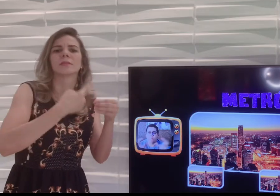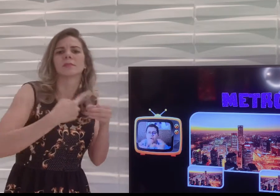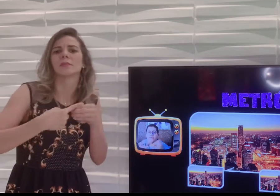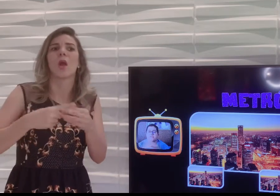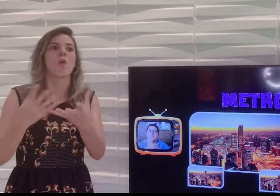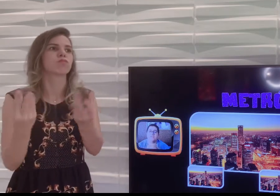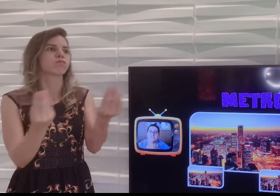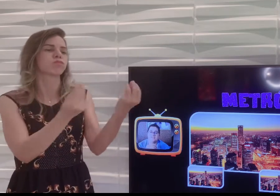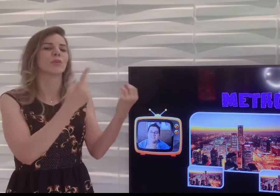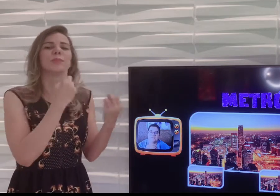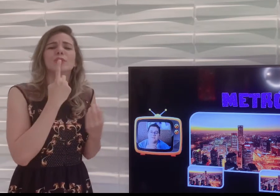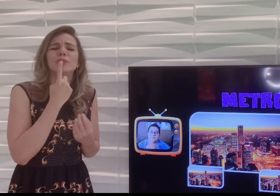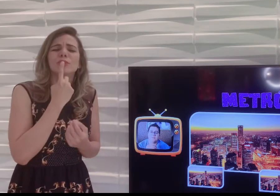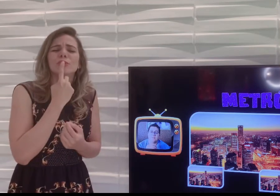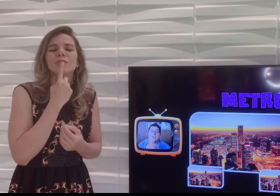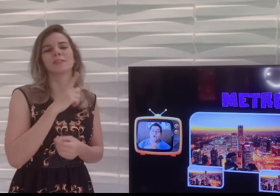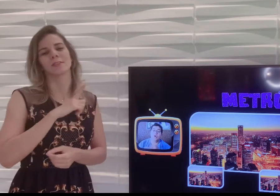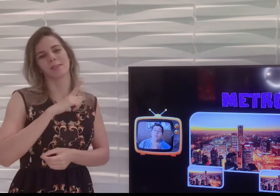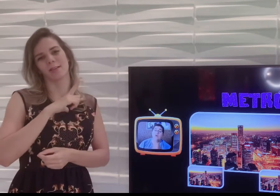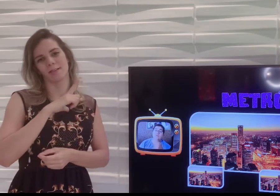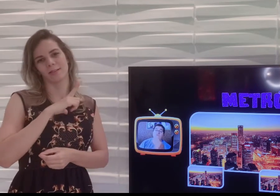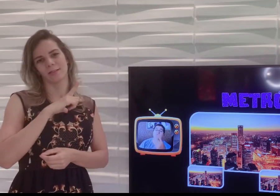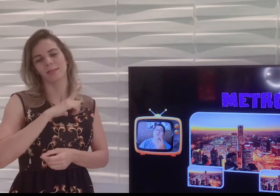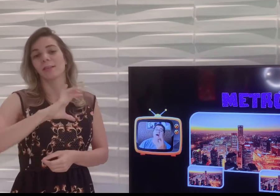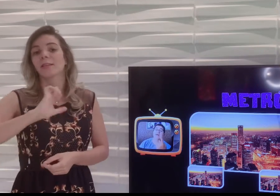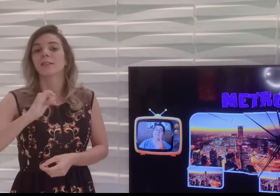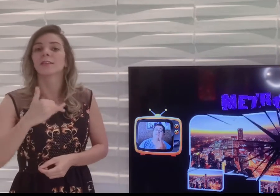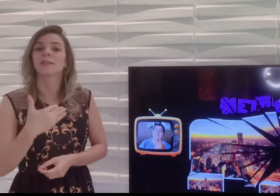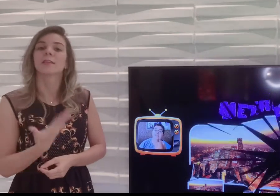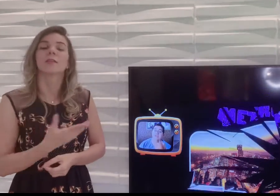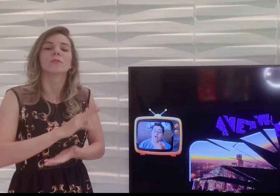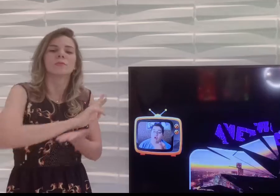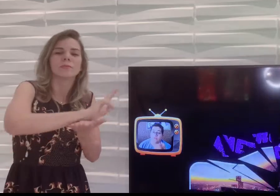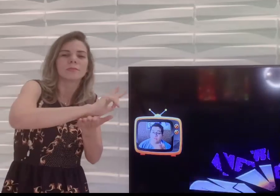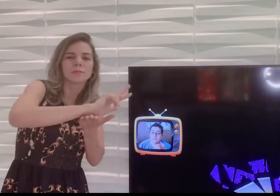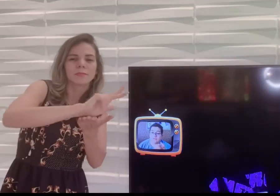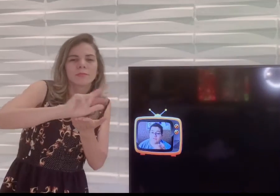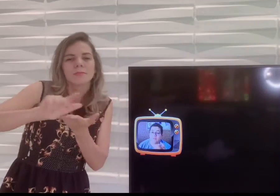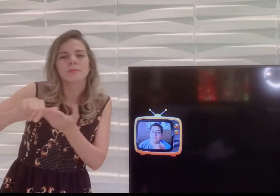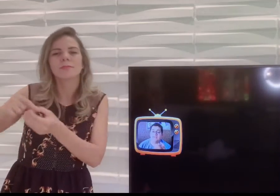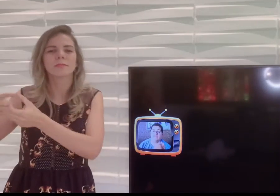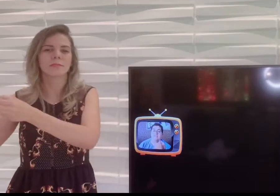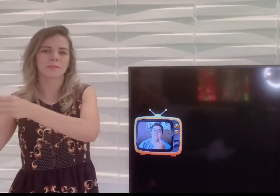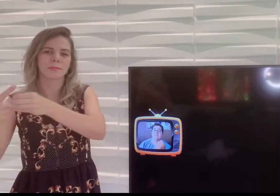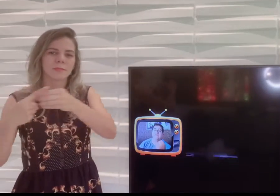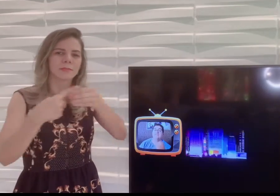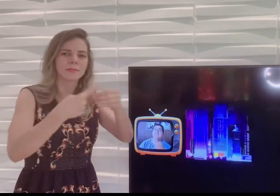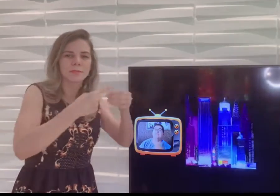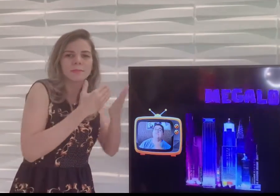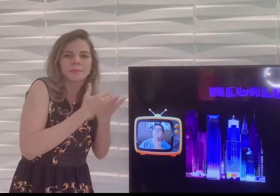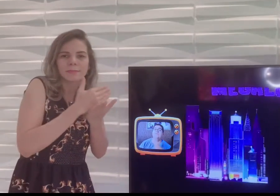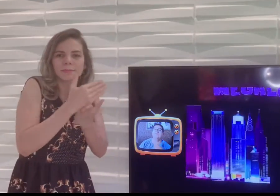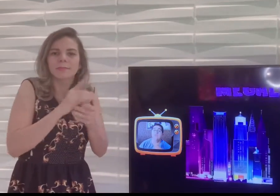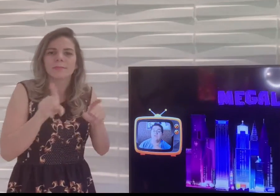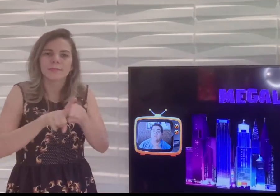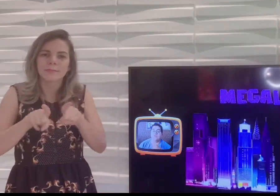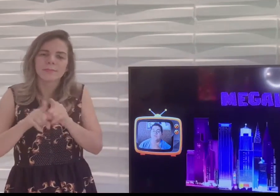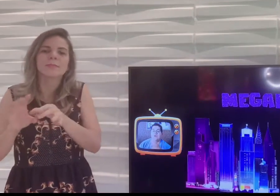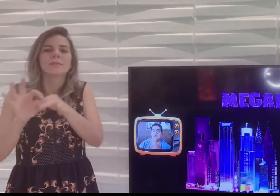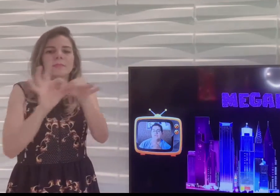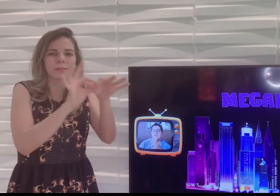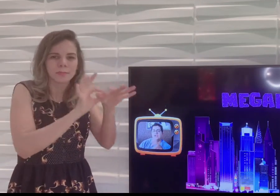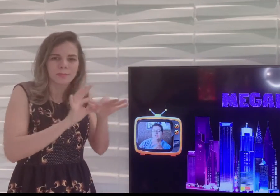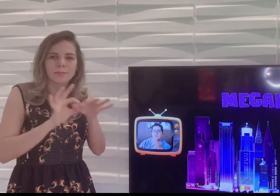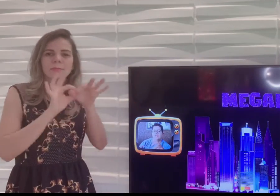tão próximas que elas estão. Quando várias metrópoles começam também a se unir